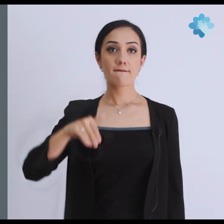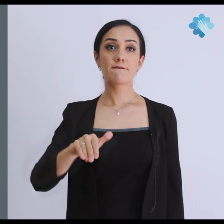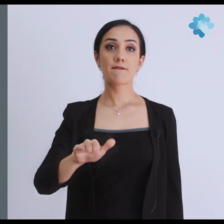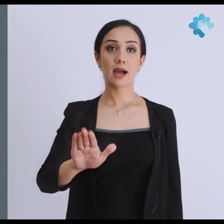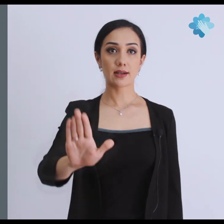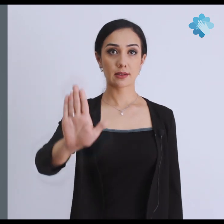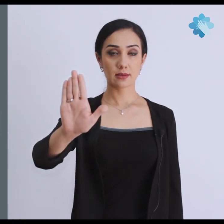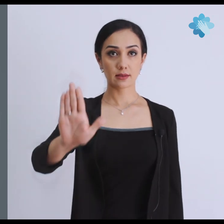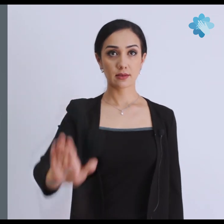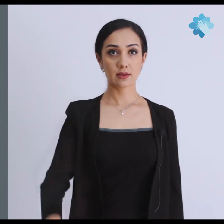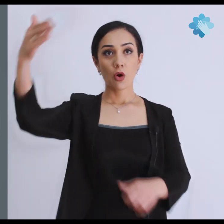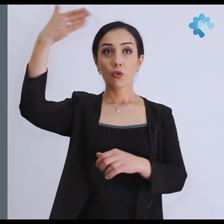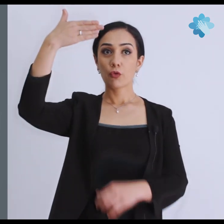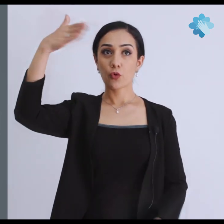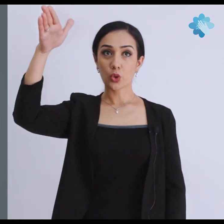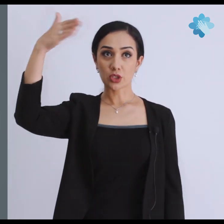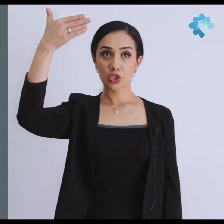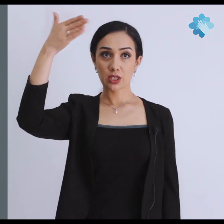факт форточка